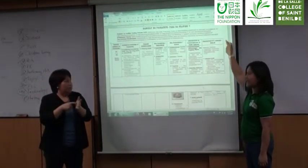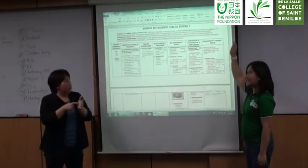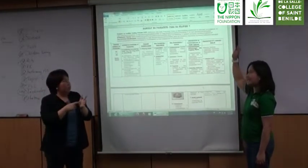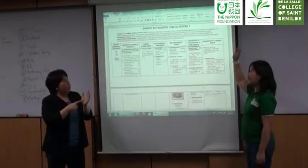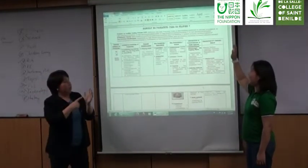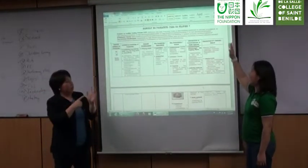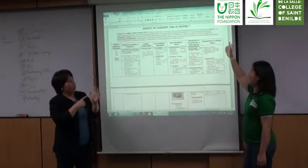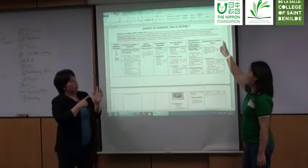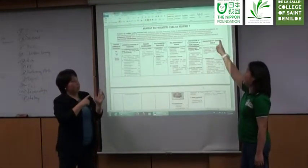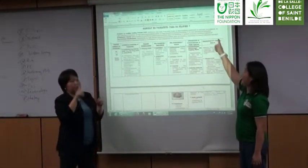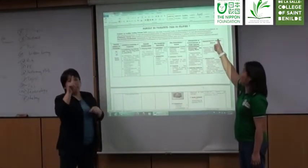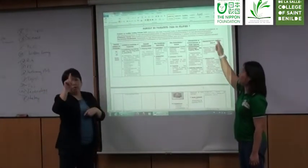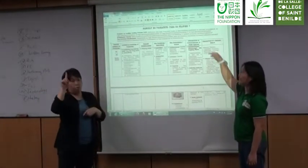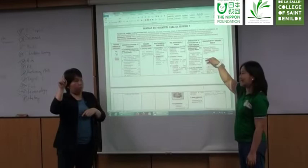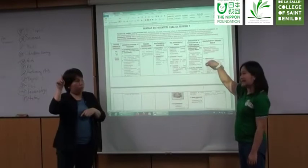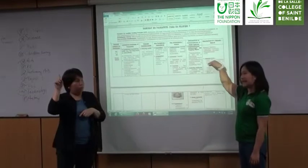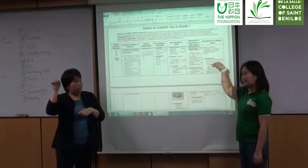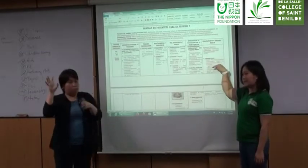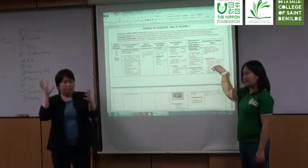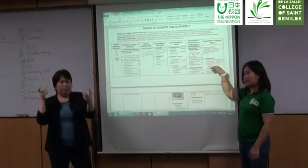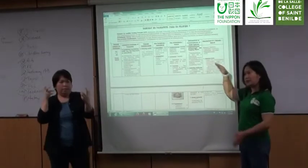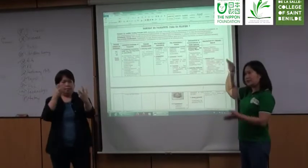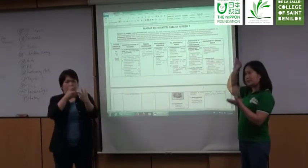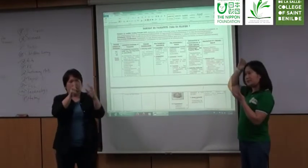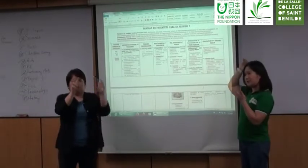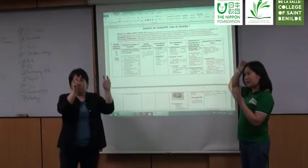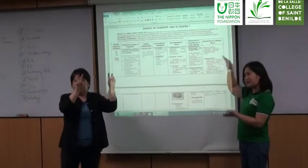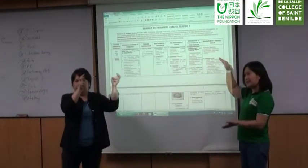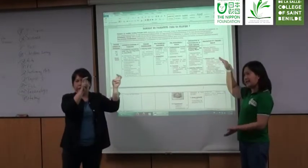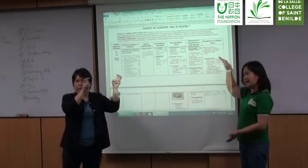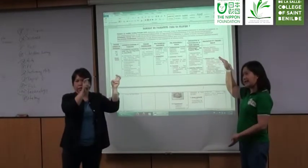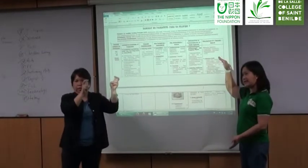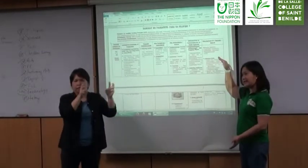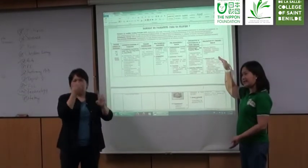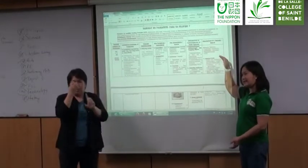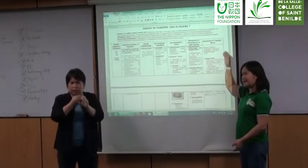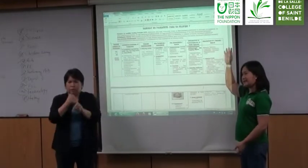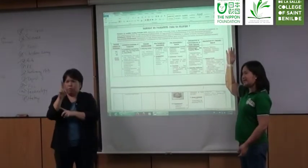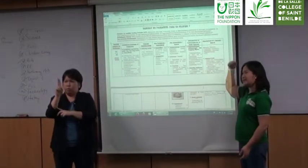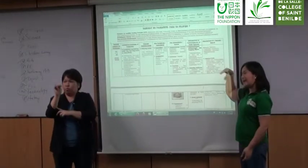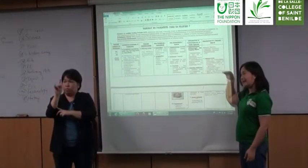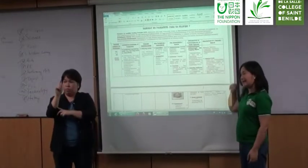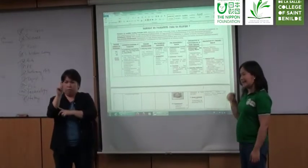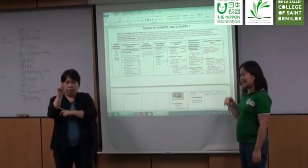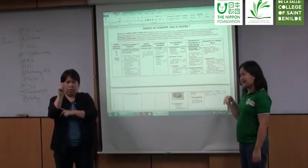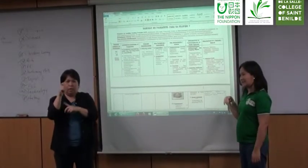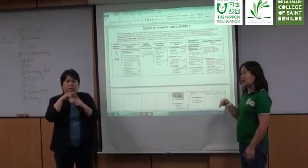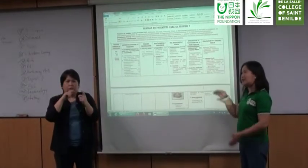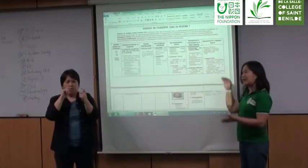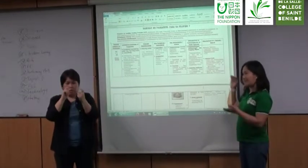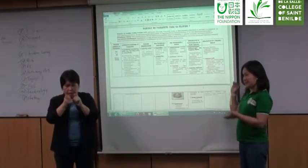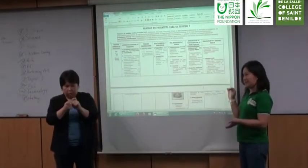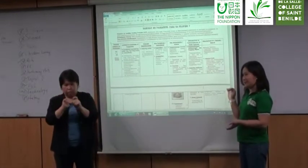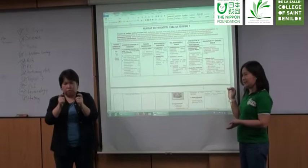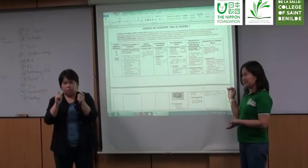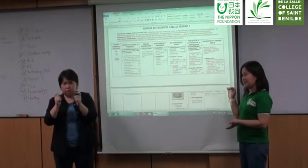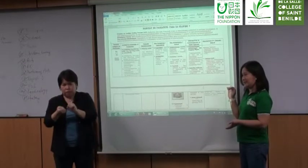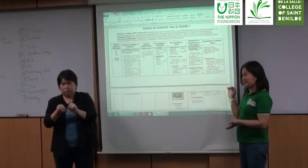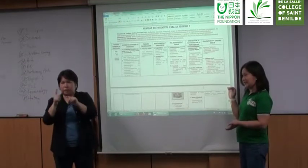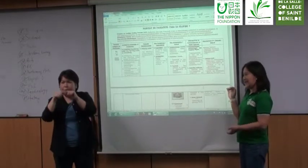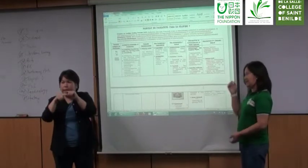kakailanganin na kailangan angkop siya sa topic ko. So, per unit yan, napapalitan. So, ano yung topic